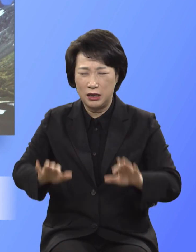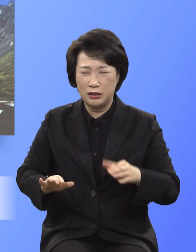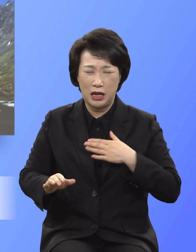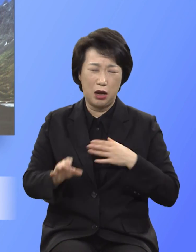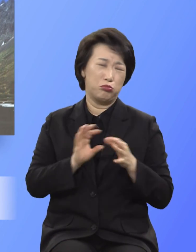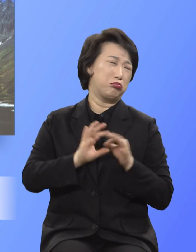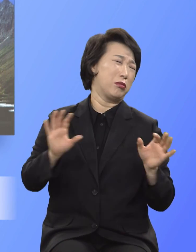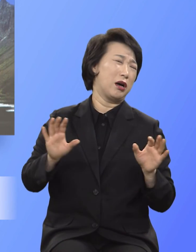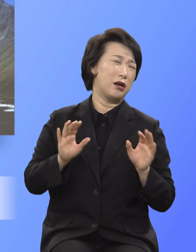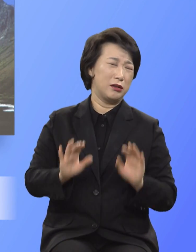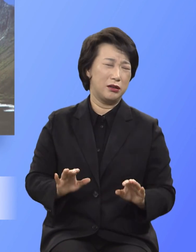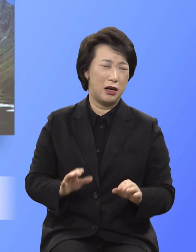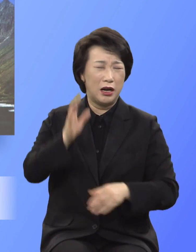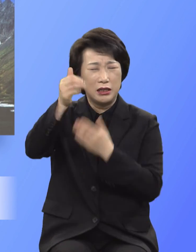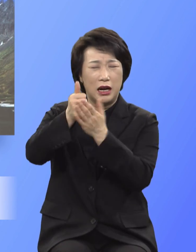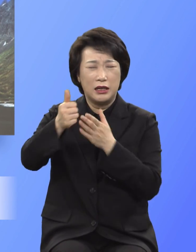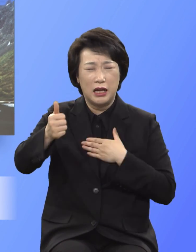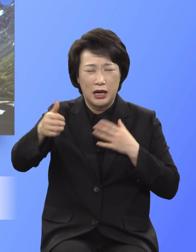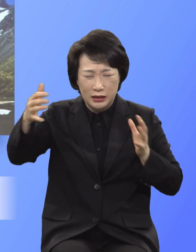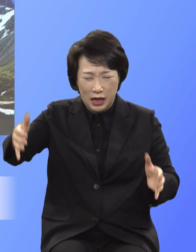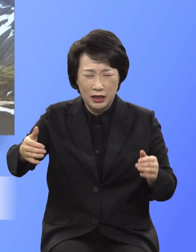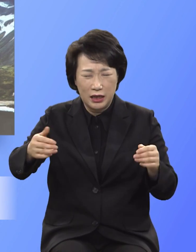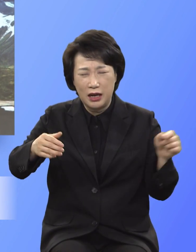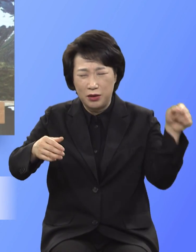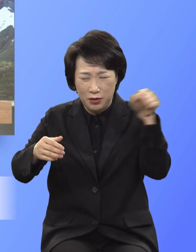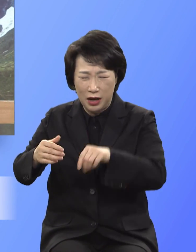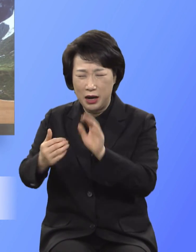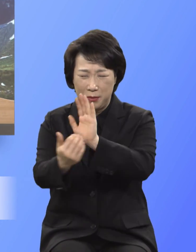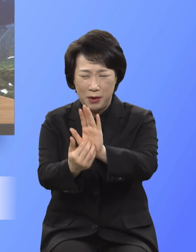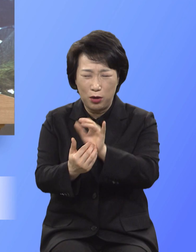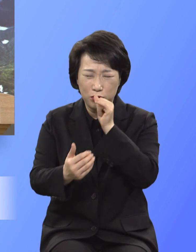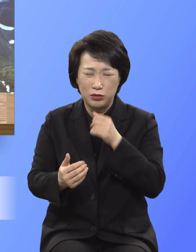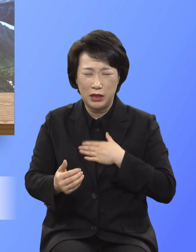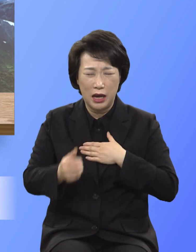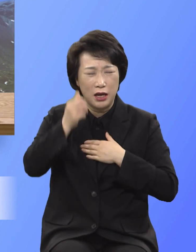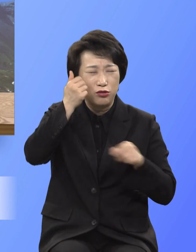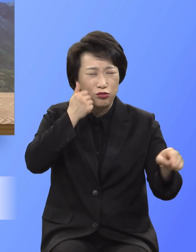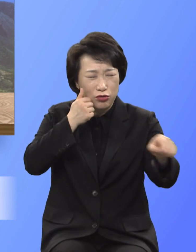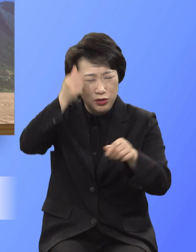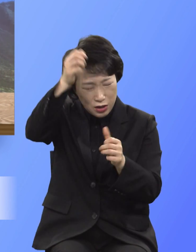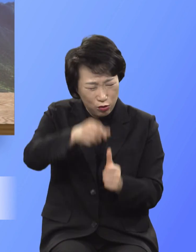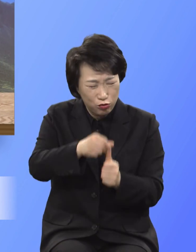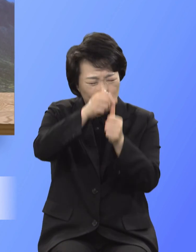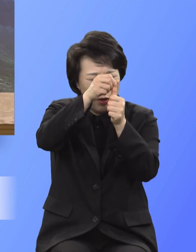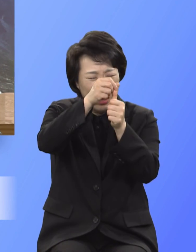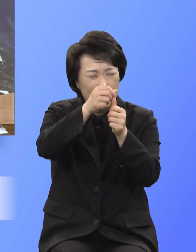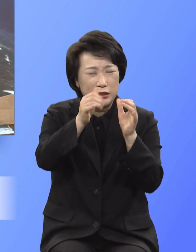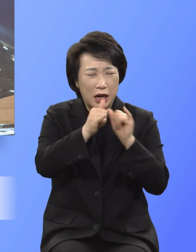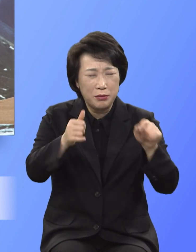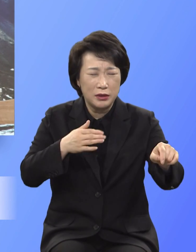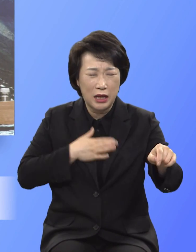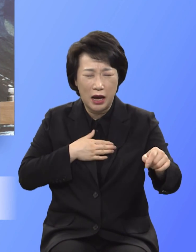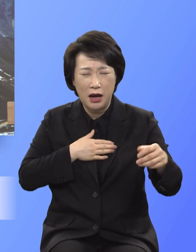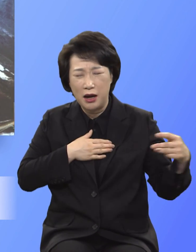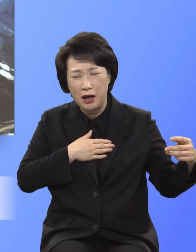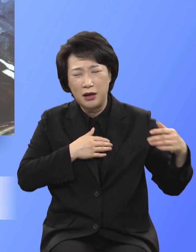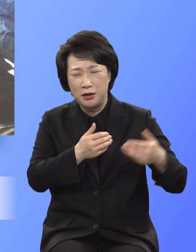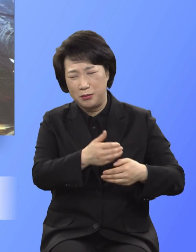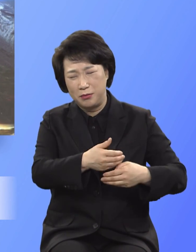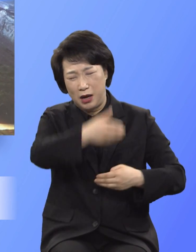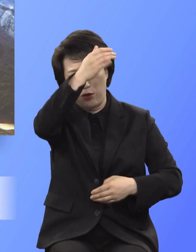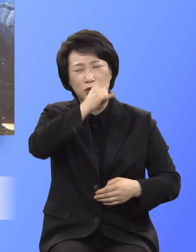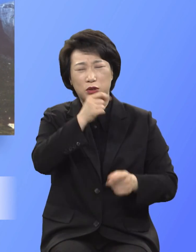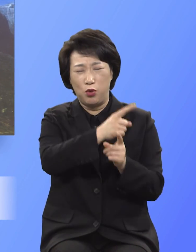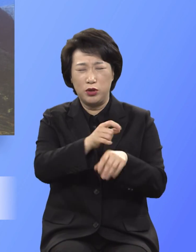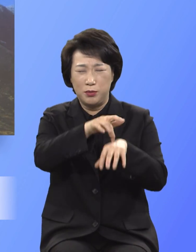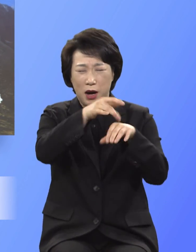아무 상관없도록 하나님과 나와 가로막고 내가 살려야 할 사람과 나를 가로막는 원수 마귀 사단